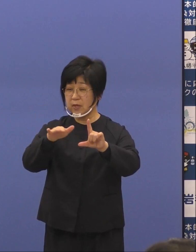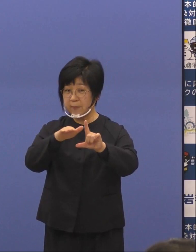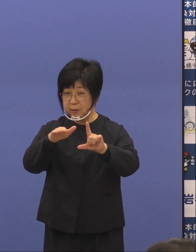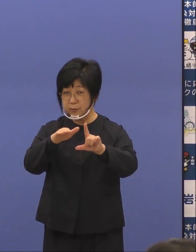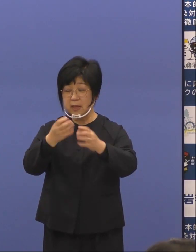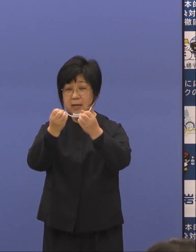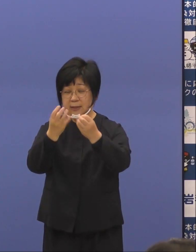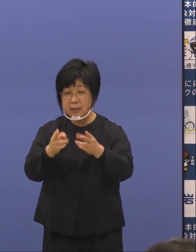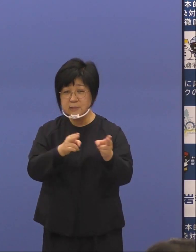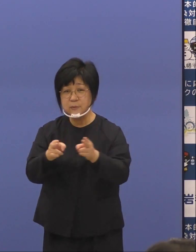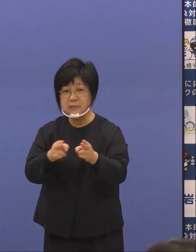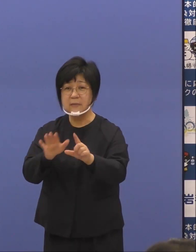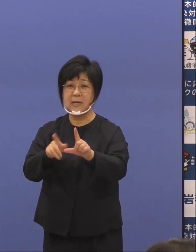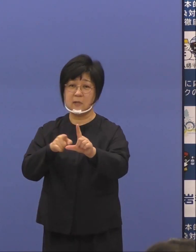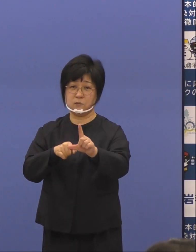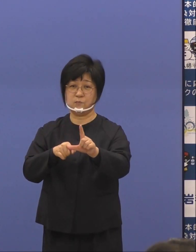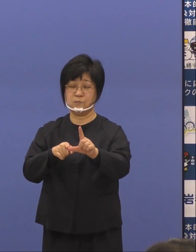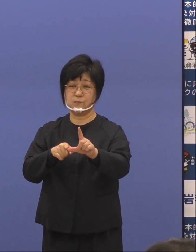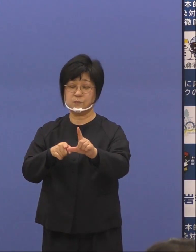ので、それを、